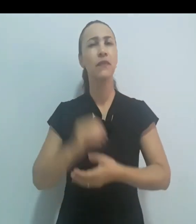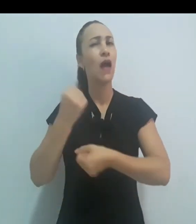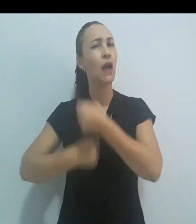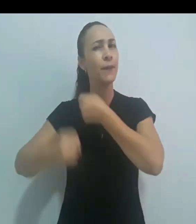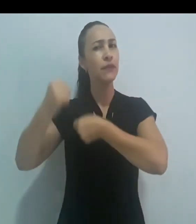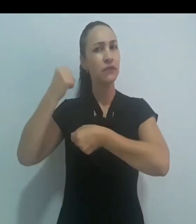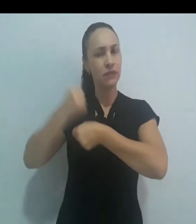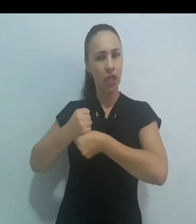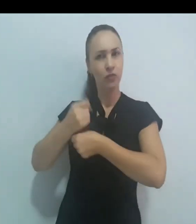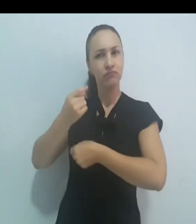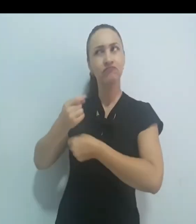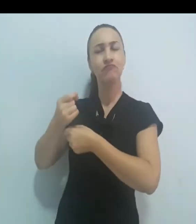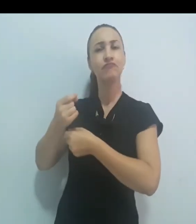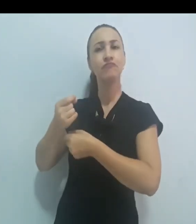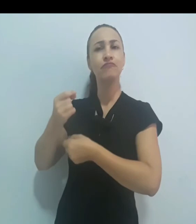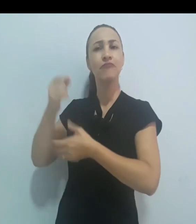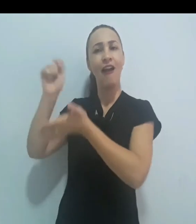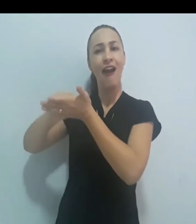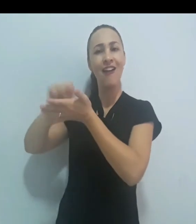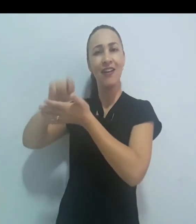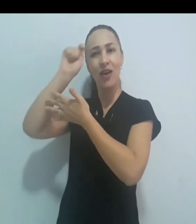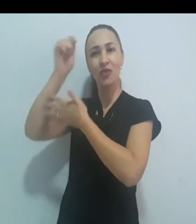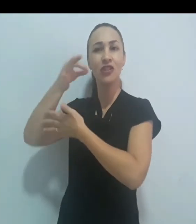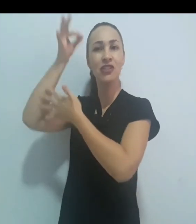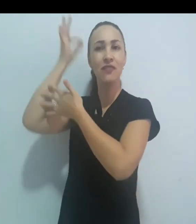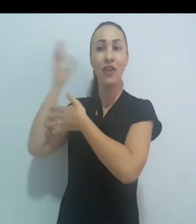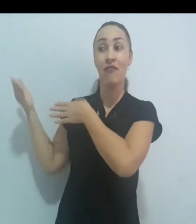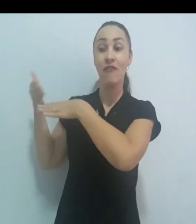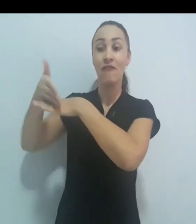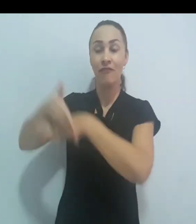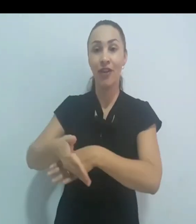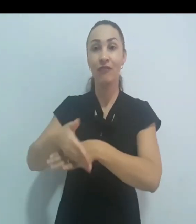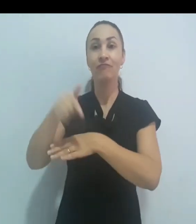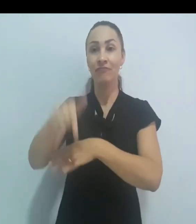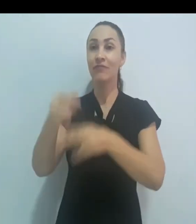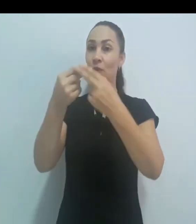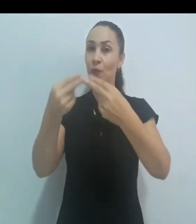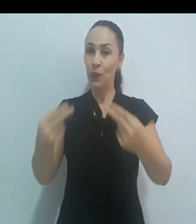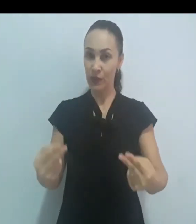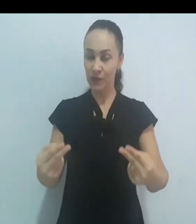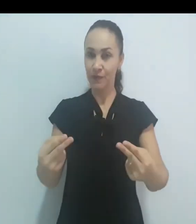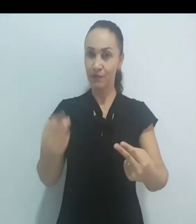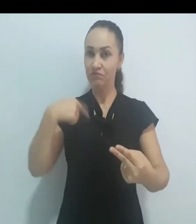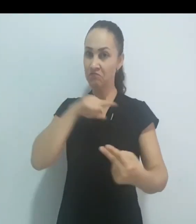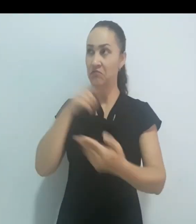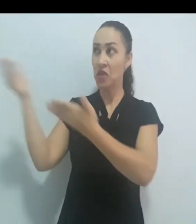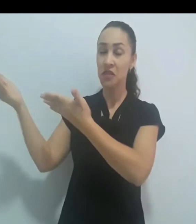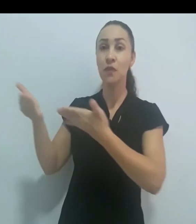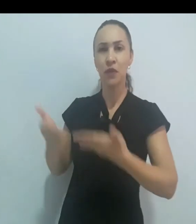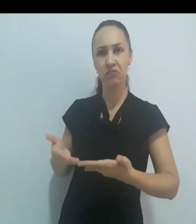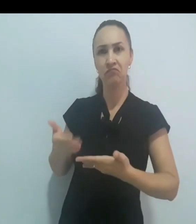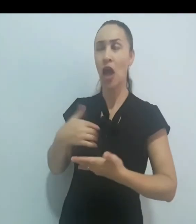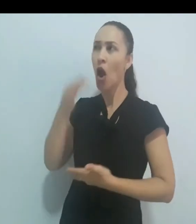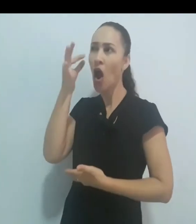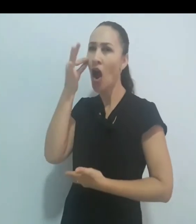o ano passado a gente recebeu a escritora, né, a Shirley Villalva, na Unimontes, né? Então foi